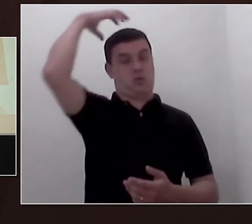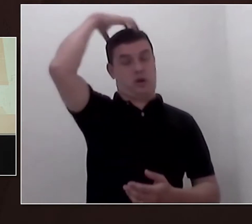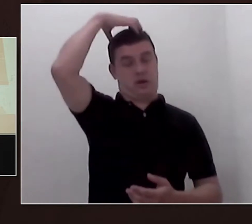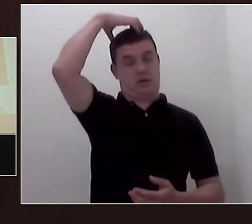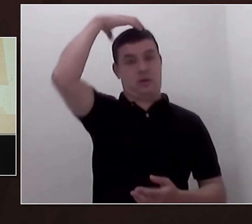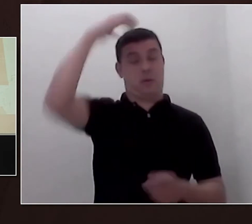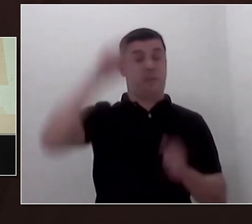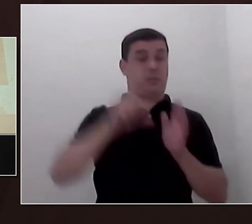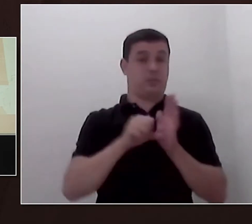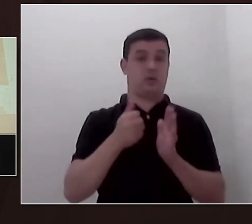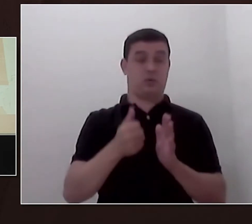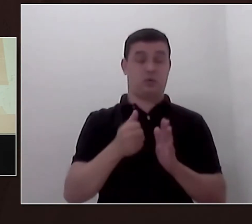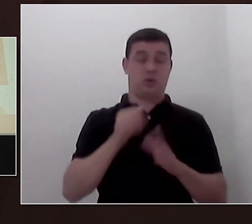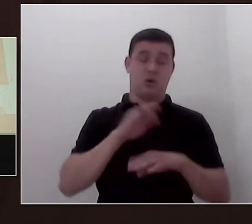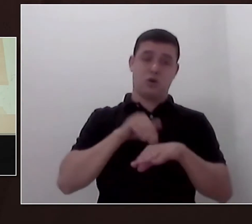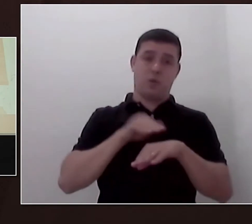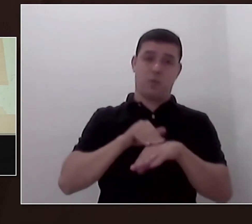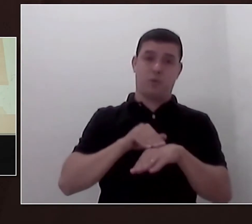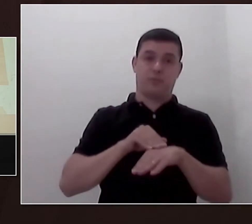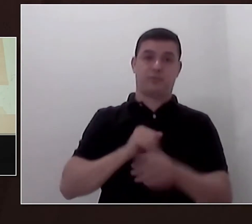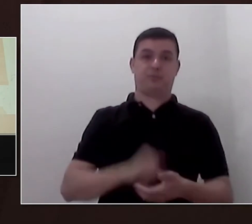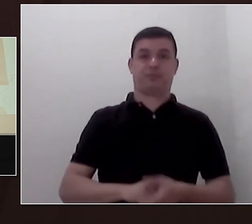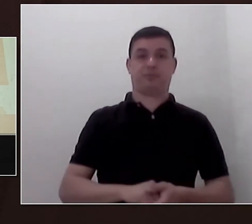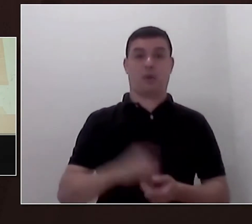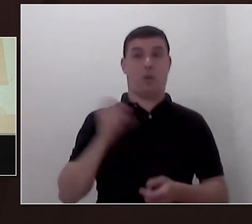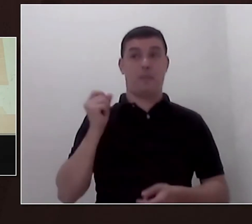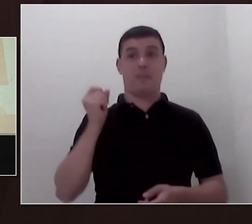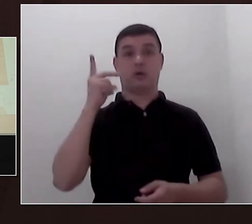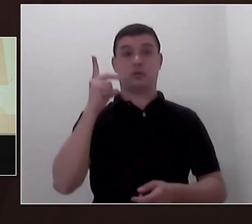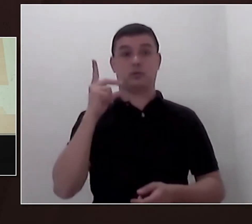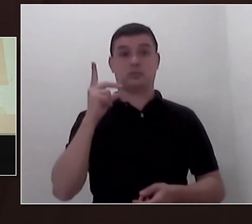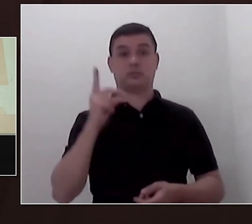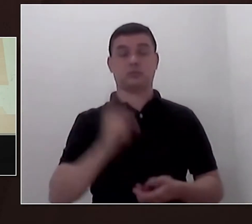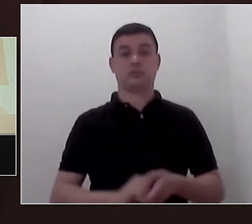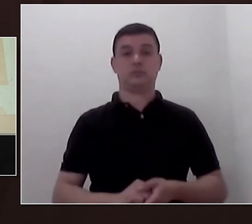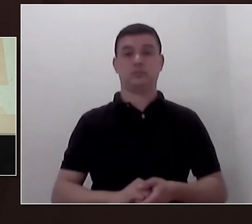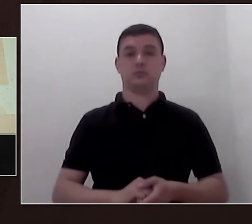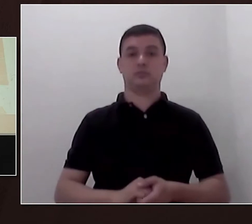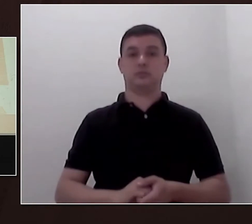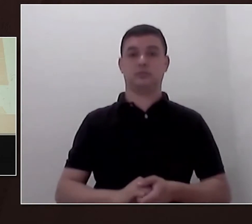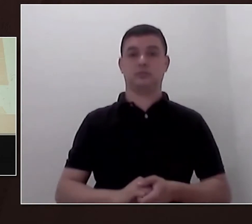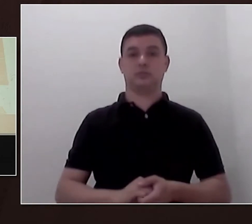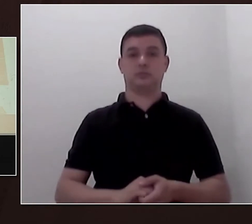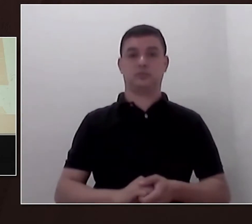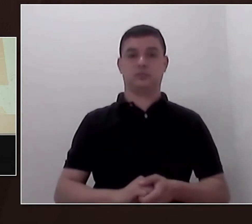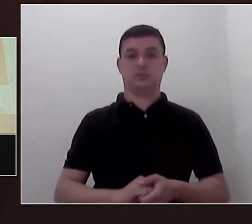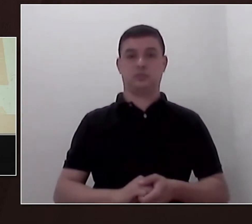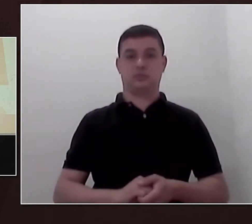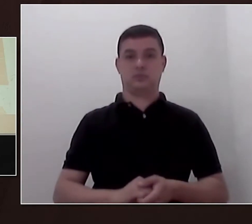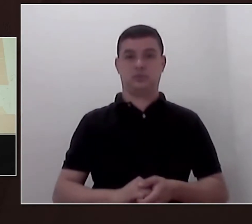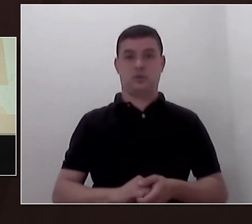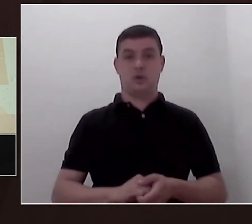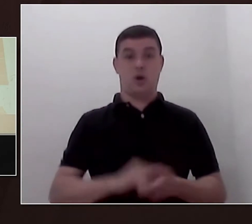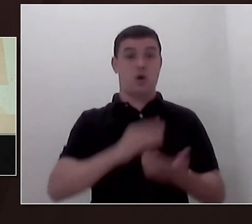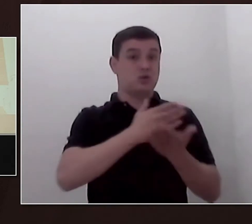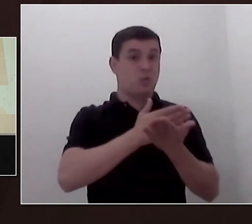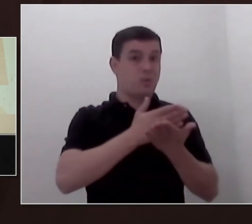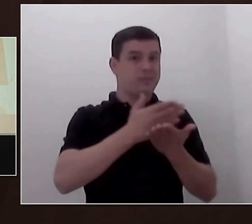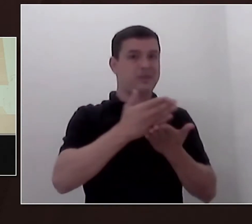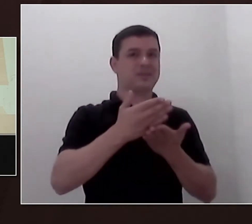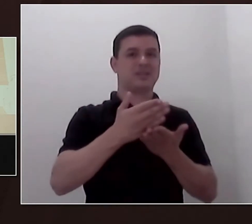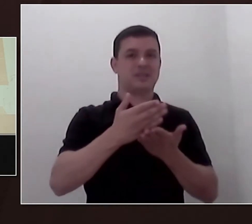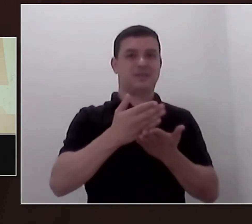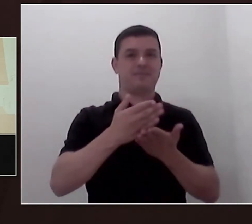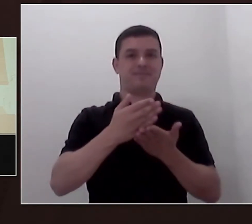encantadores, feiticeiros e os caldeus. Isso tudo, irmãos, é a origem da